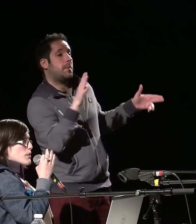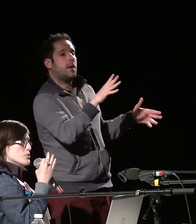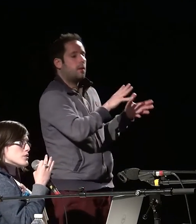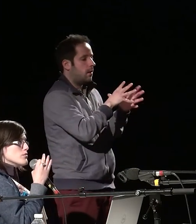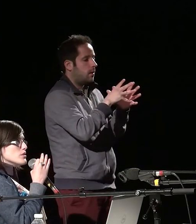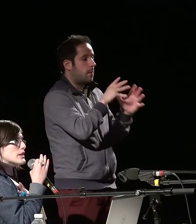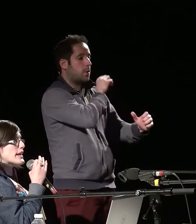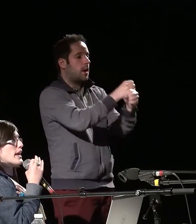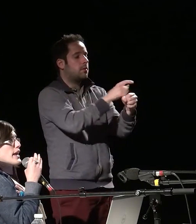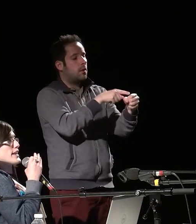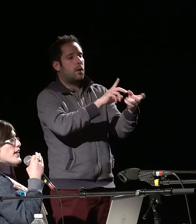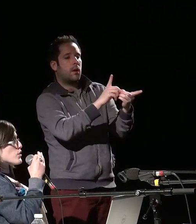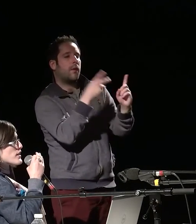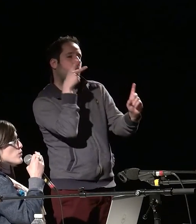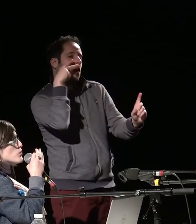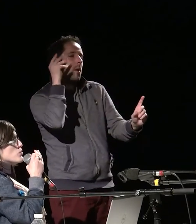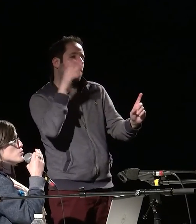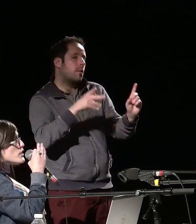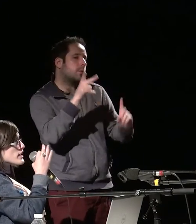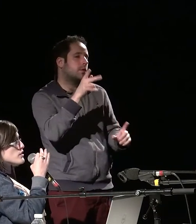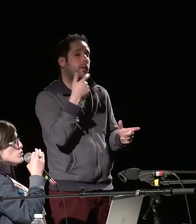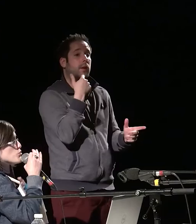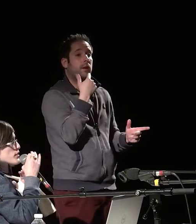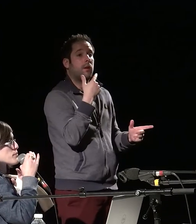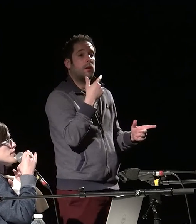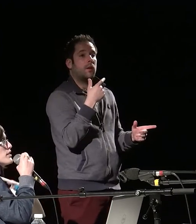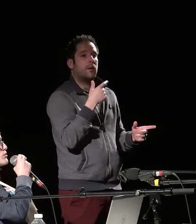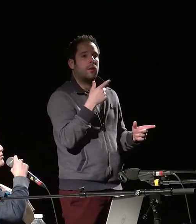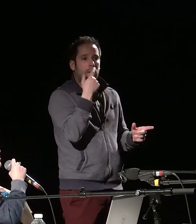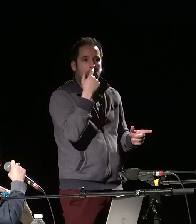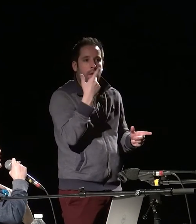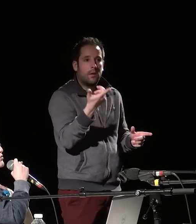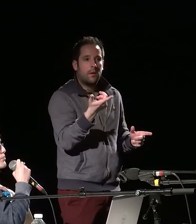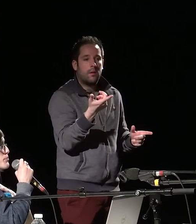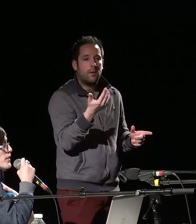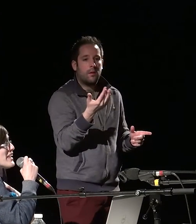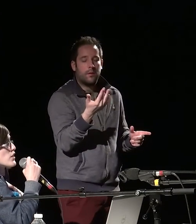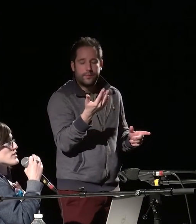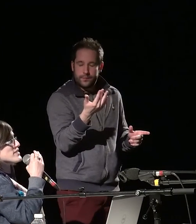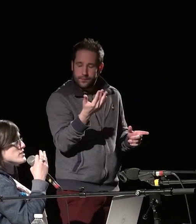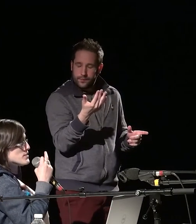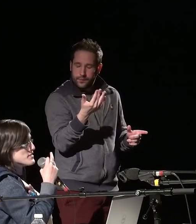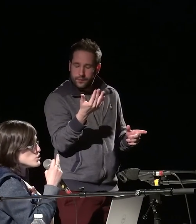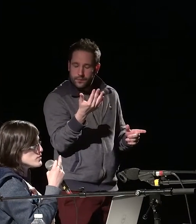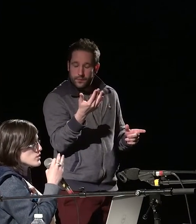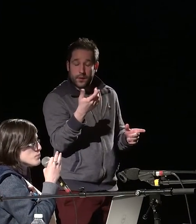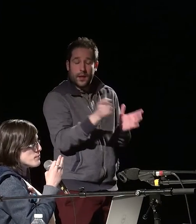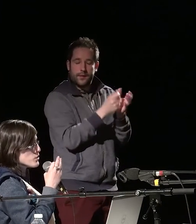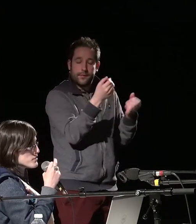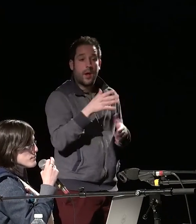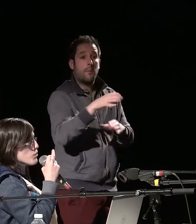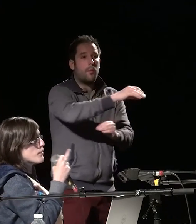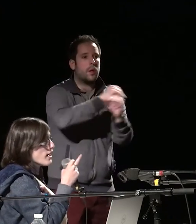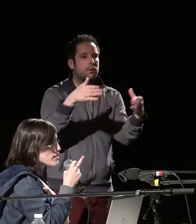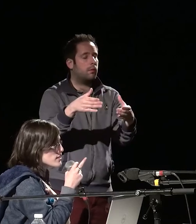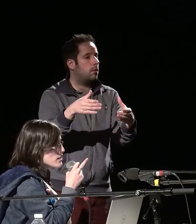humanisation de la punition, qui va être qu'en fait le degré de supportabilité du peuple, il s'est passé une chose, c'est que le peuple a